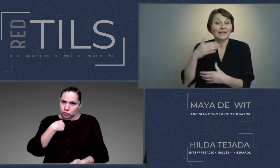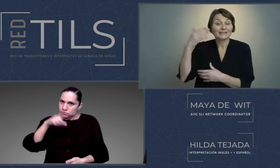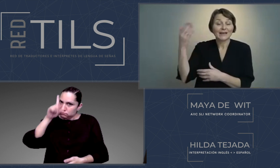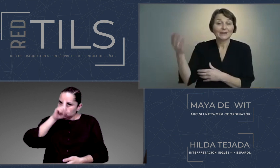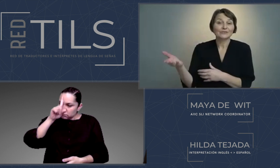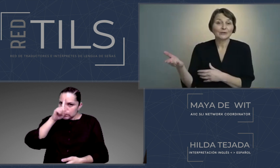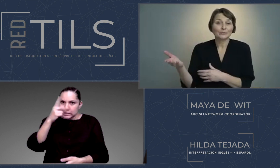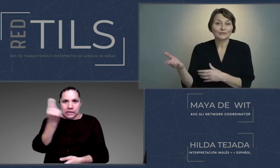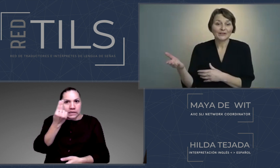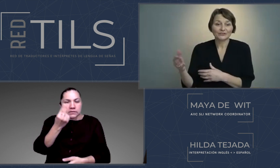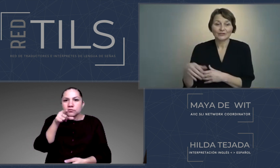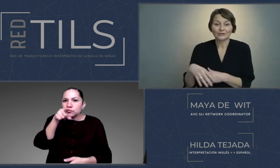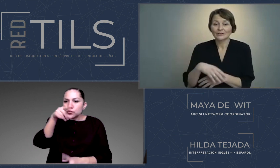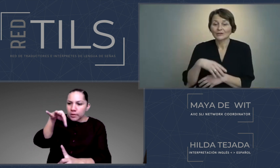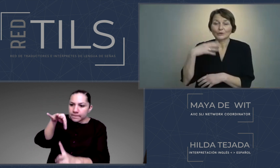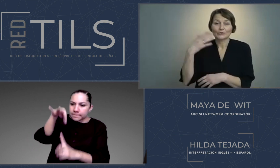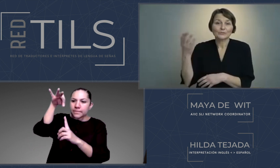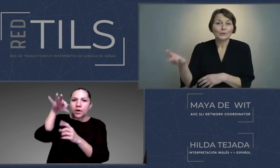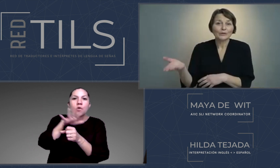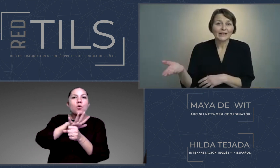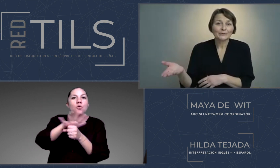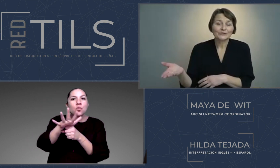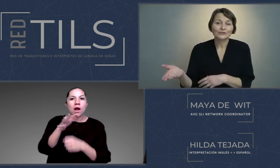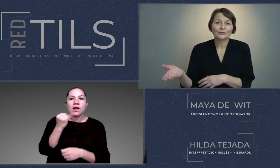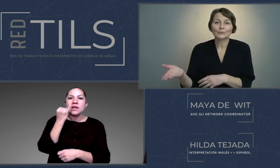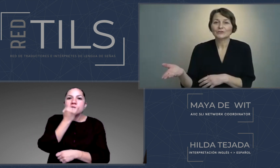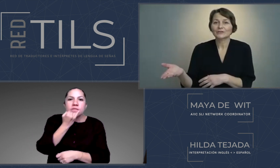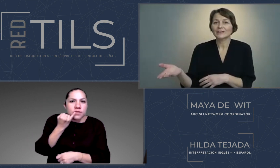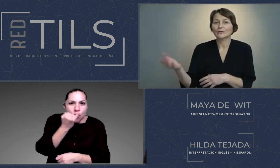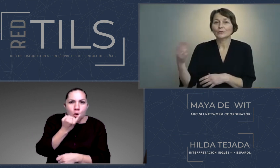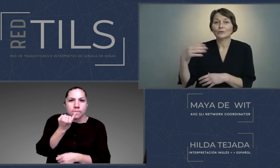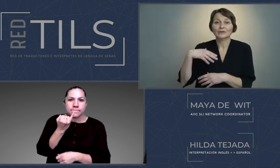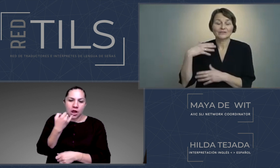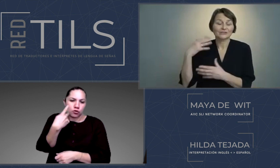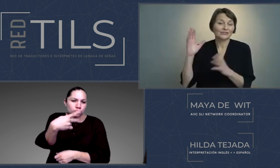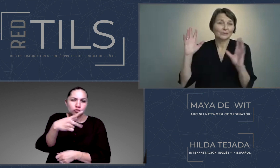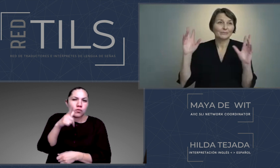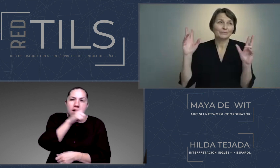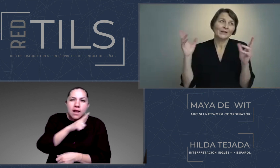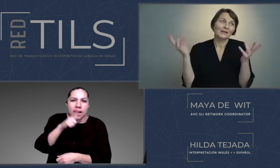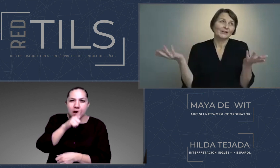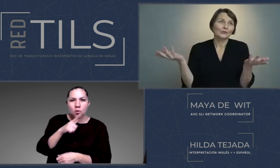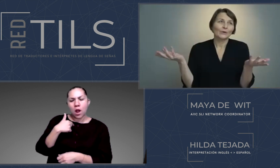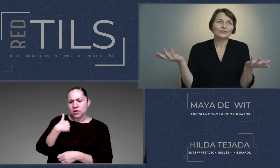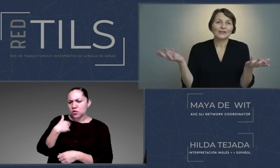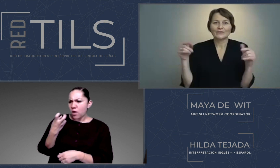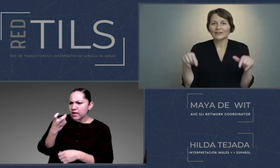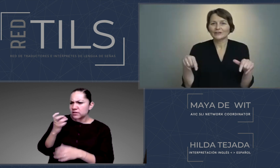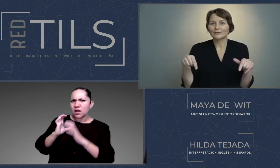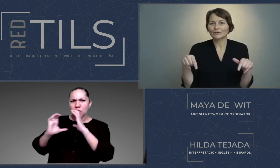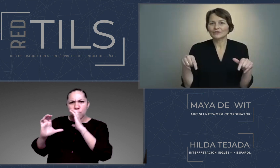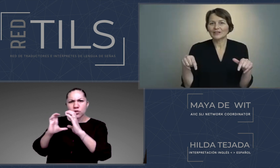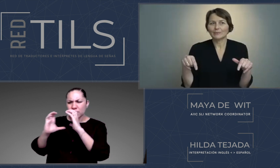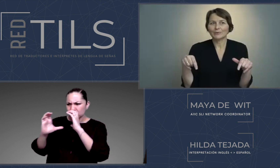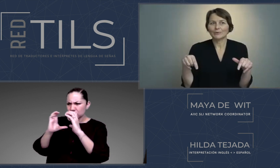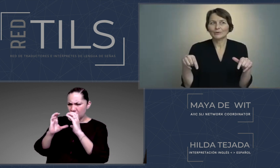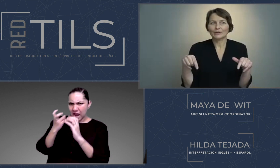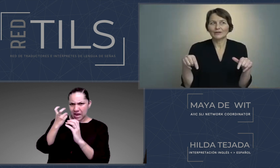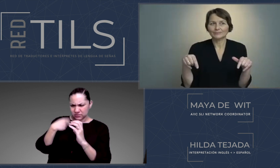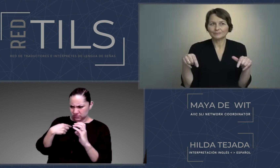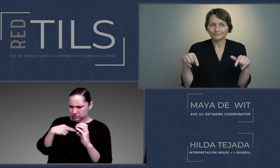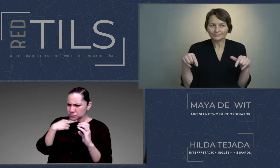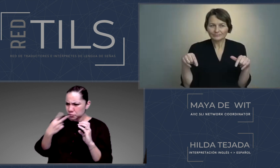cotidiana. Hablen por qué hacen las cosas de esta manera y a lo mejor pueden conseguir a un intérprete de lenguas orales o a otro